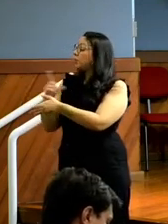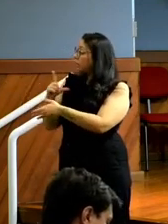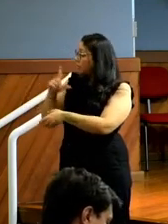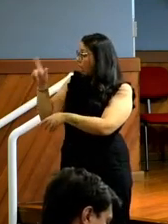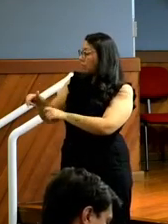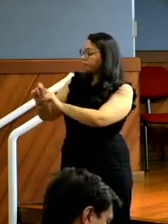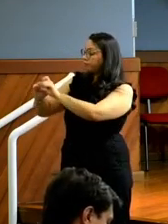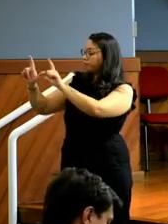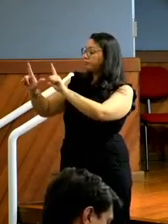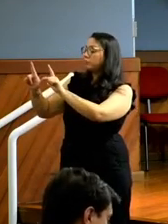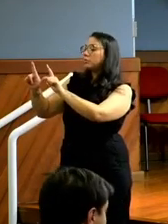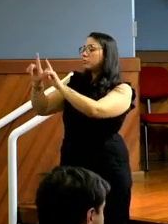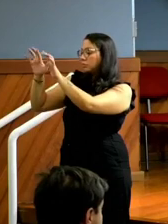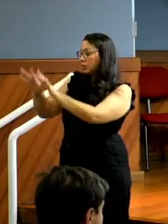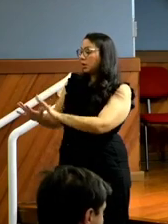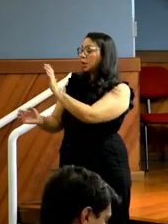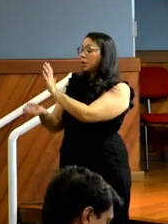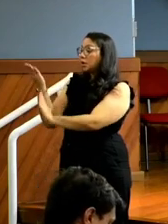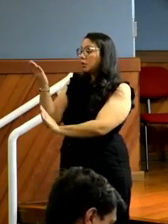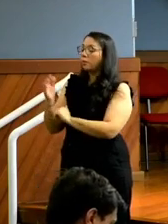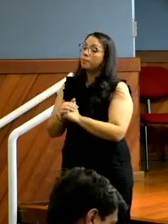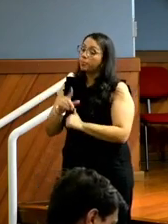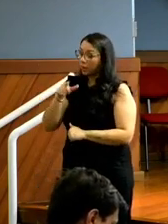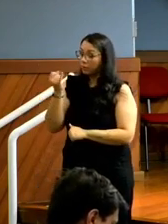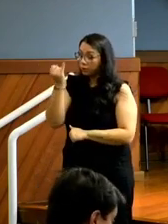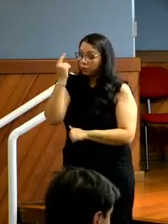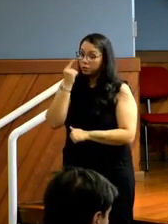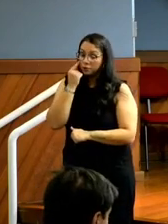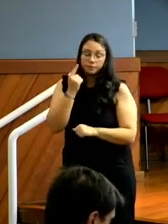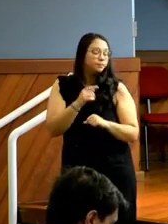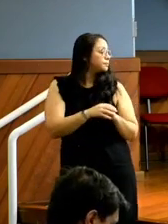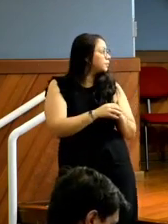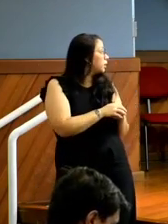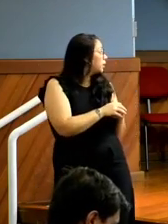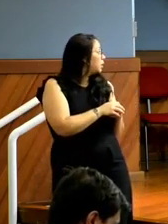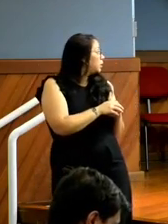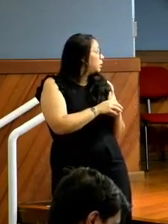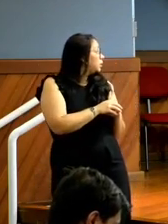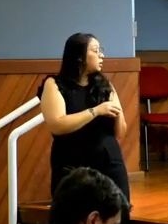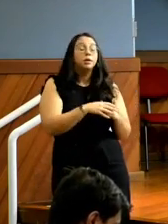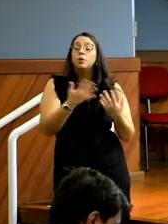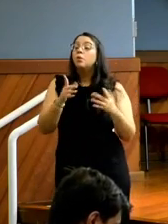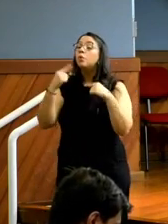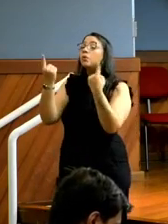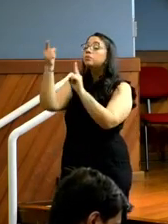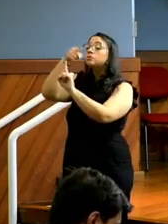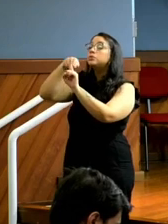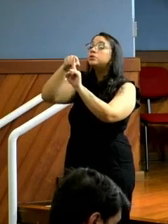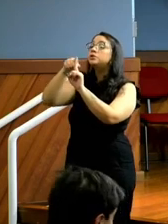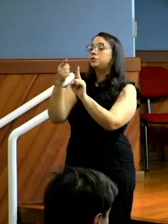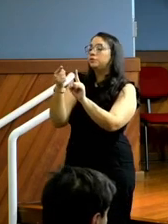que a gente está fazendo, a gente está gerando. Né? É um outro ponto importante. Né? Então, quais são as atividades fins do